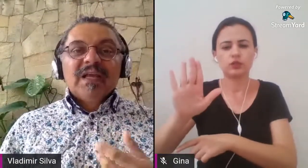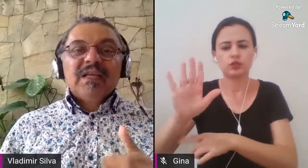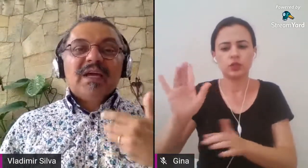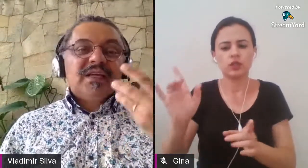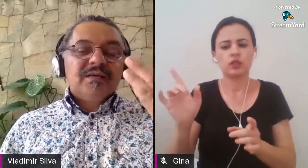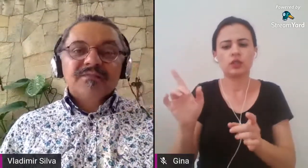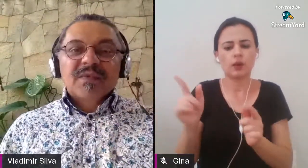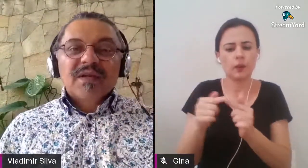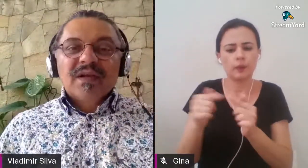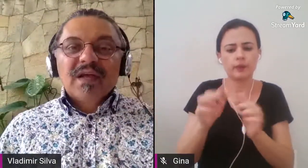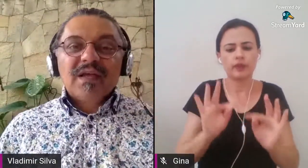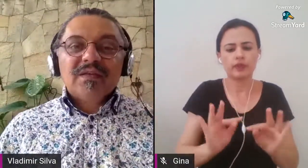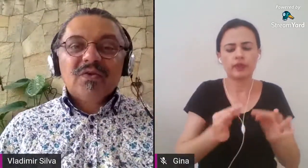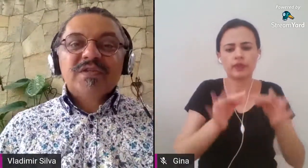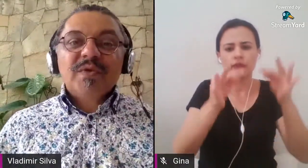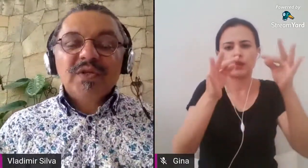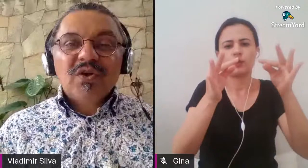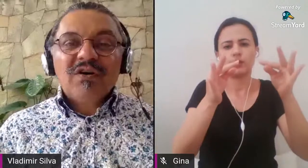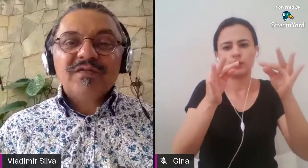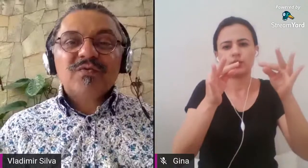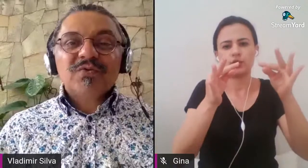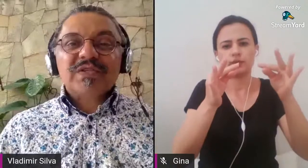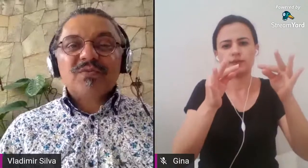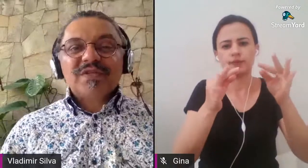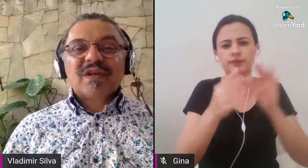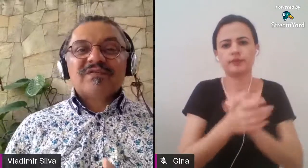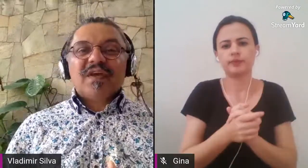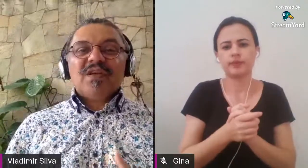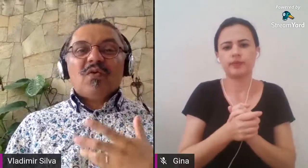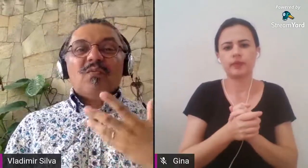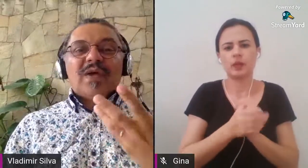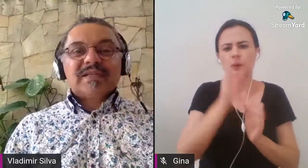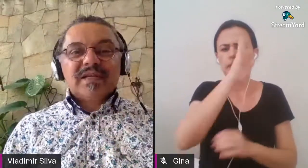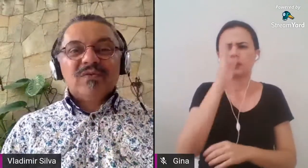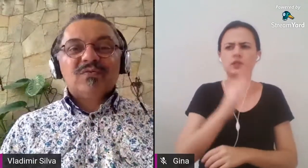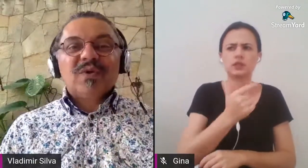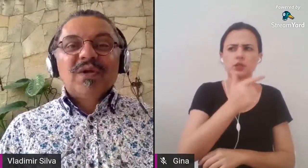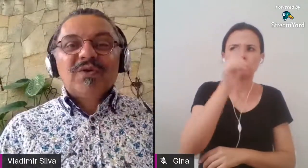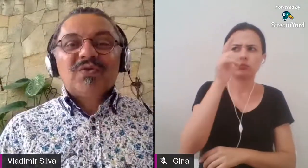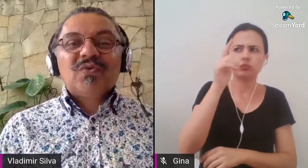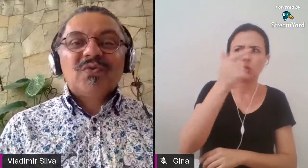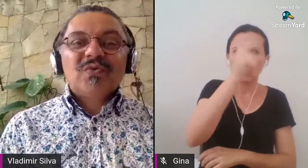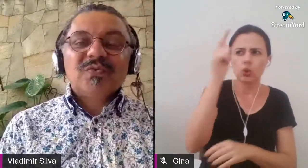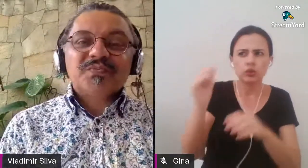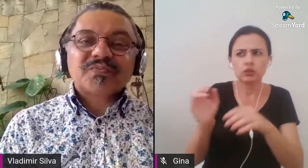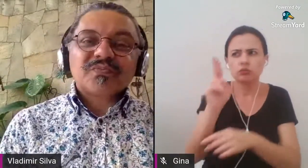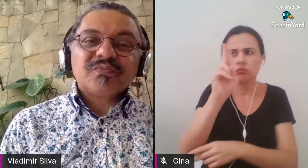perspectiva. E aí, em 2009, o curso de música vem como ação